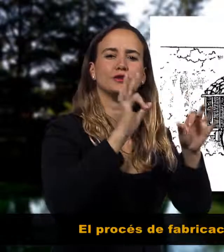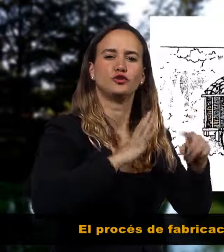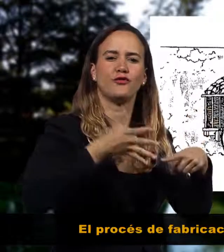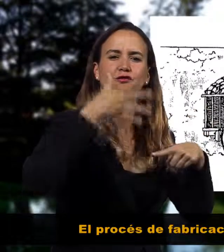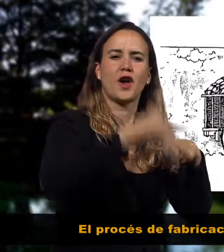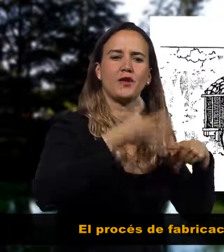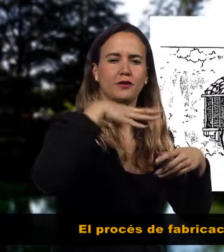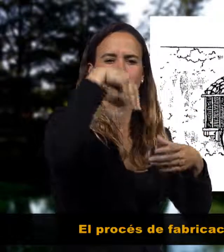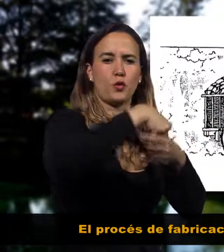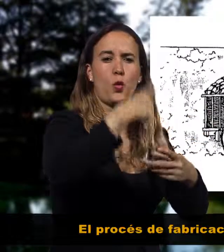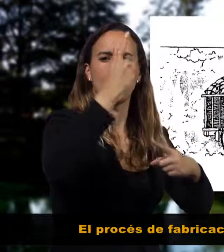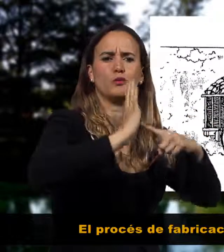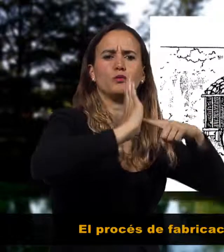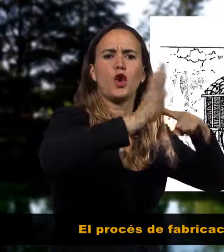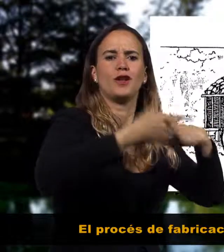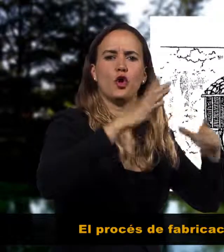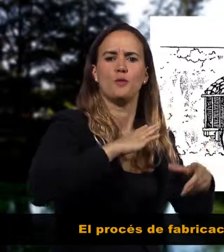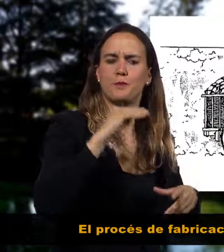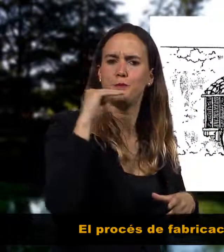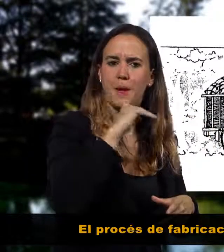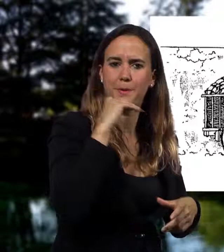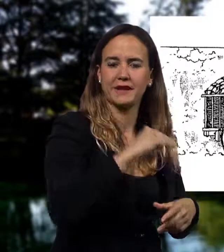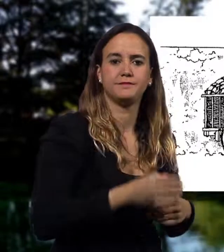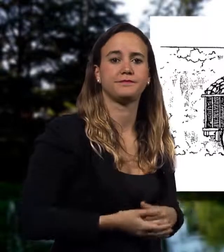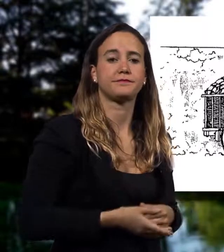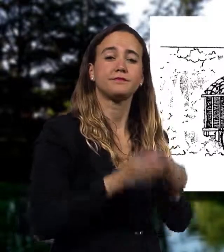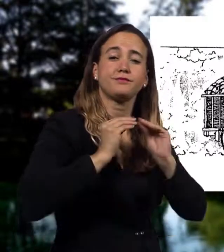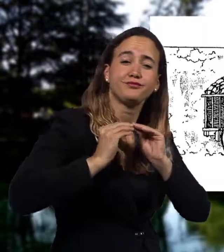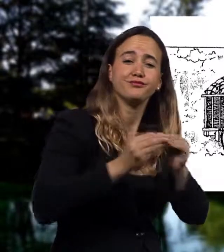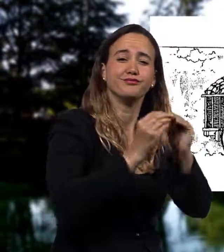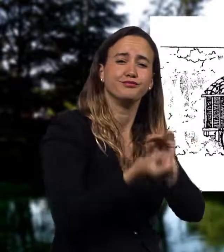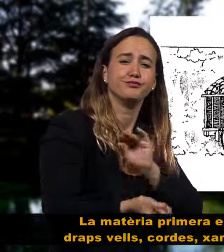El procés de fabricació en un molí paperer.